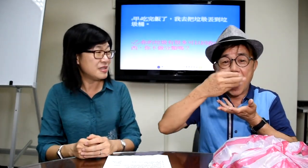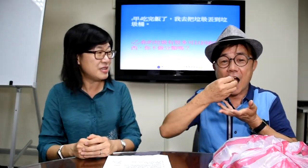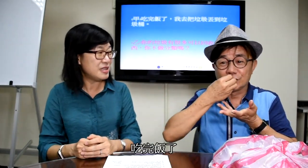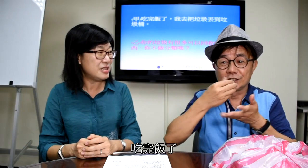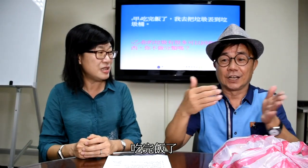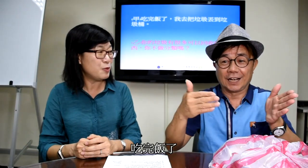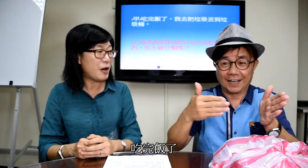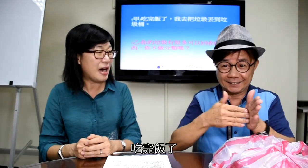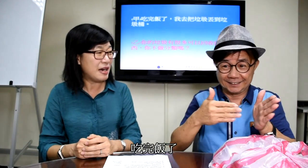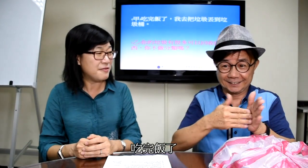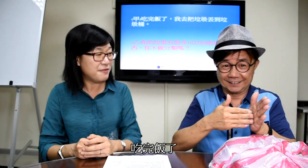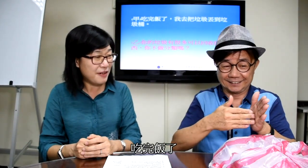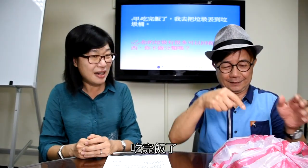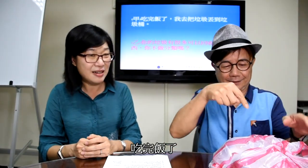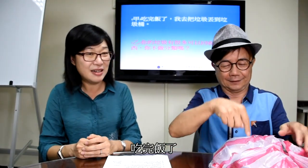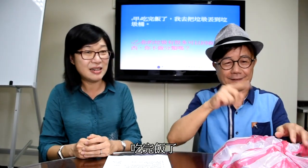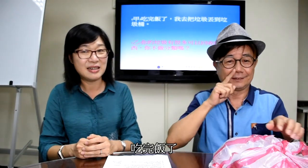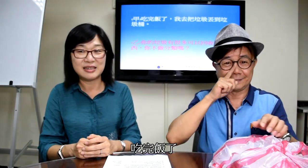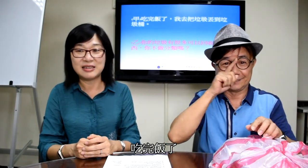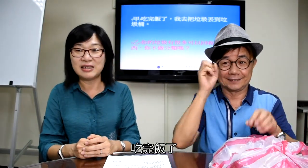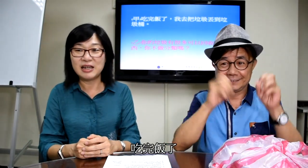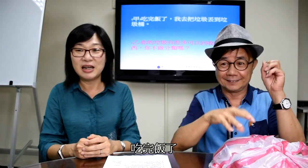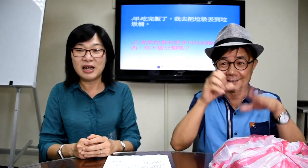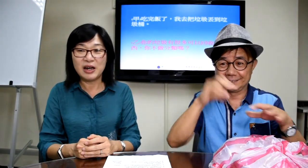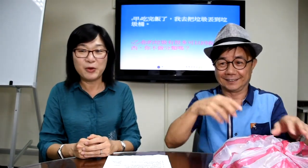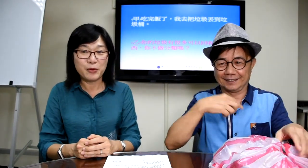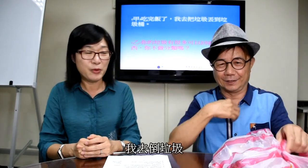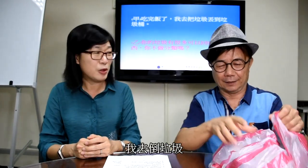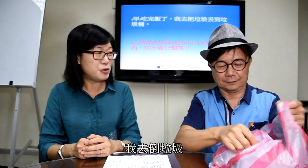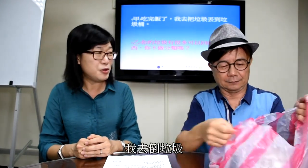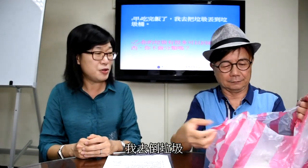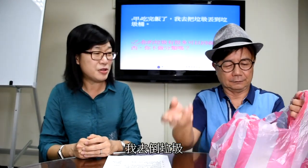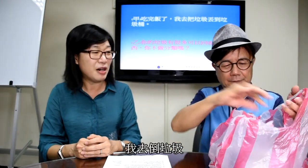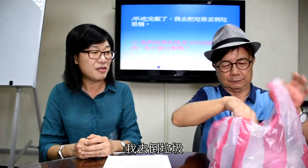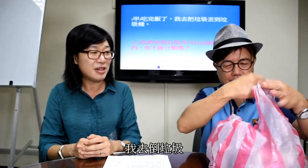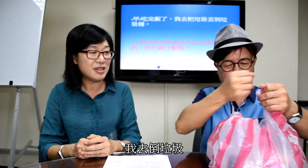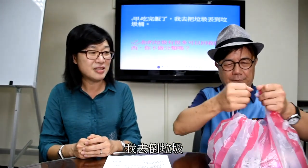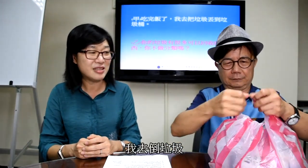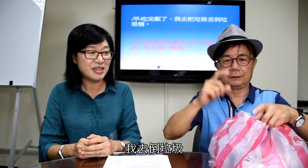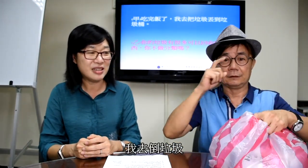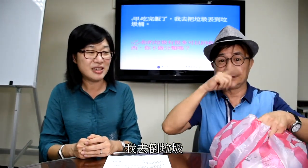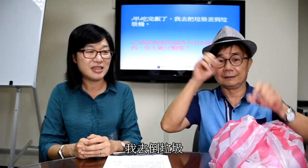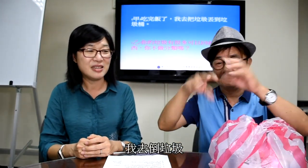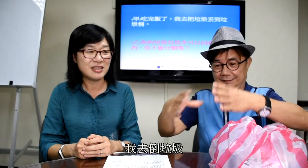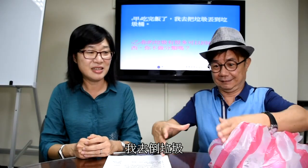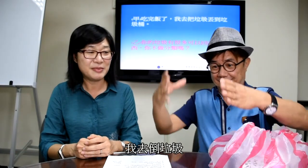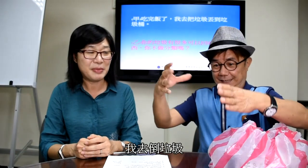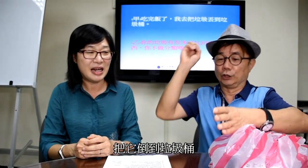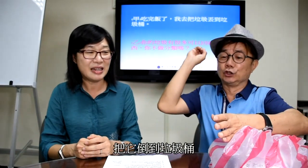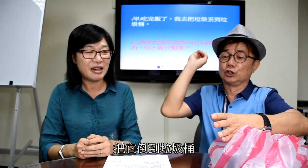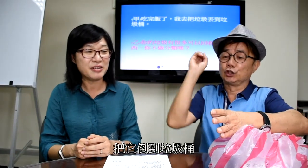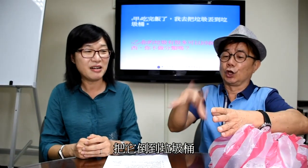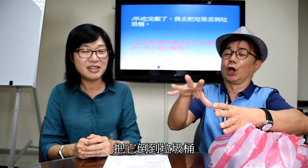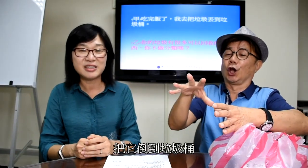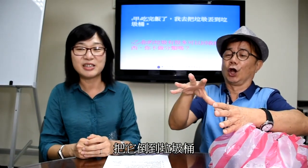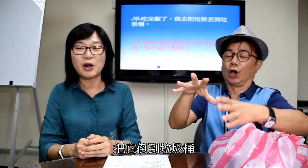吃完饭了，我去倒垃圾，把它倒到垃圾